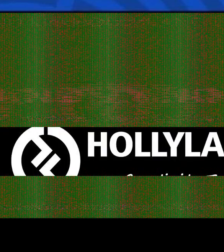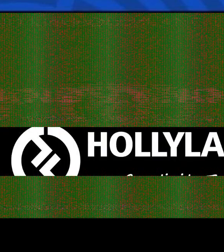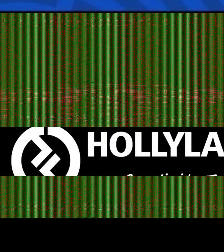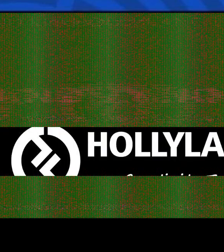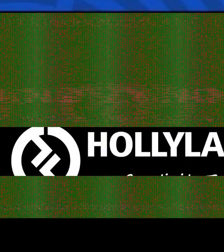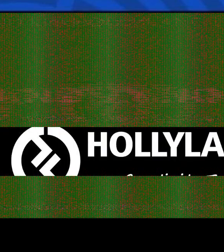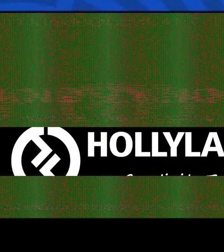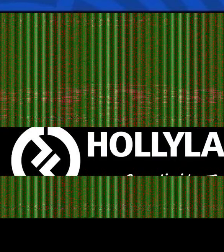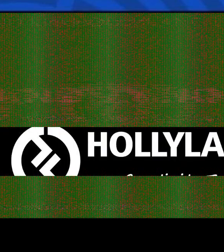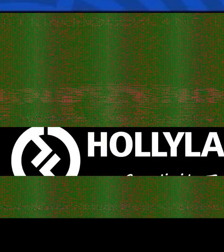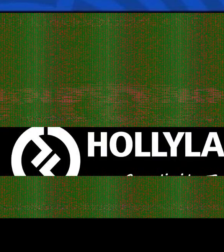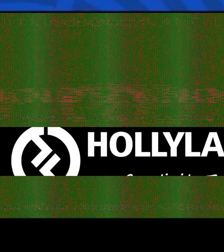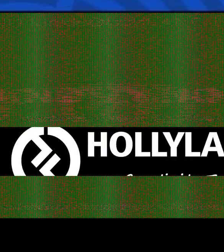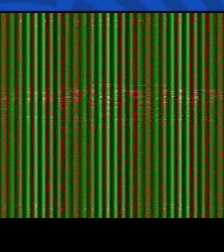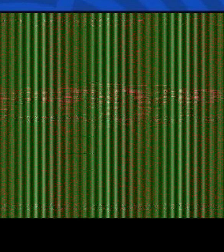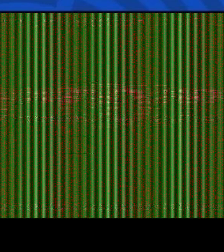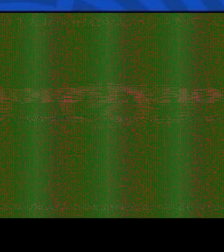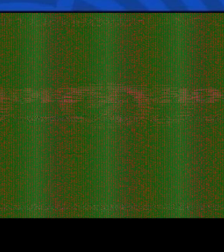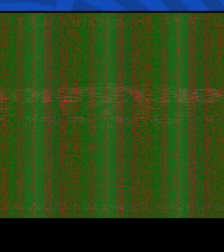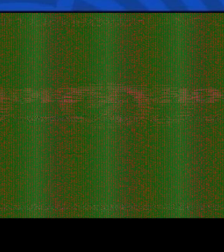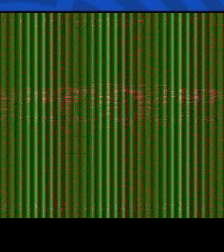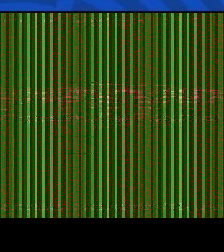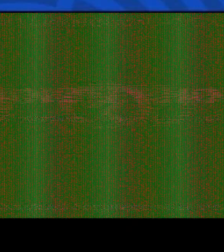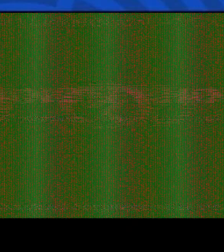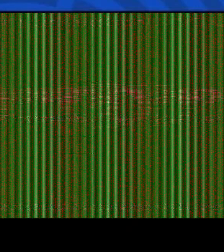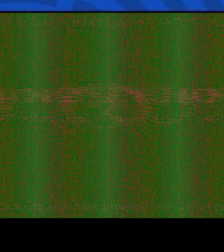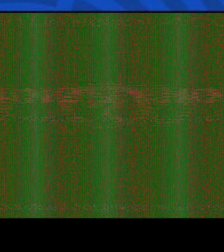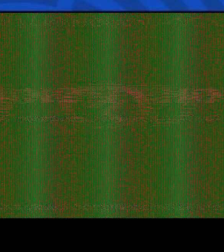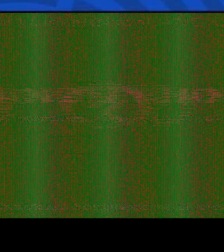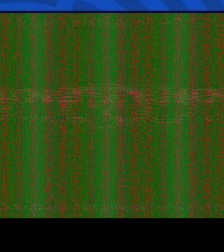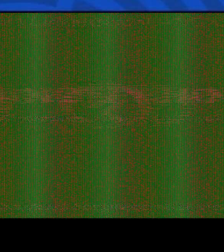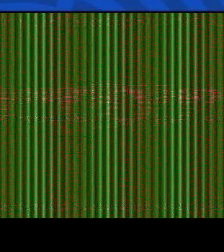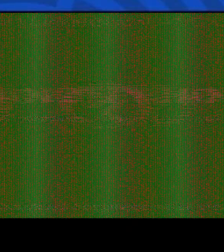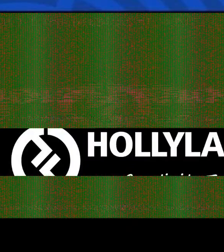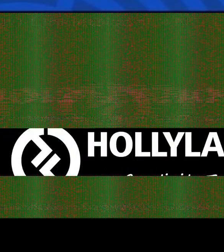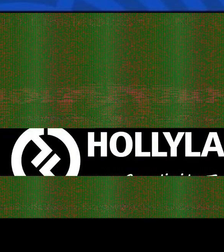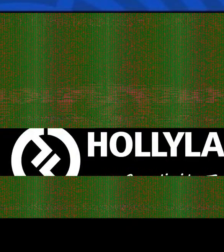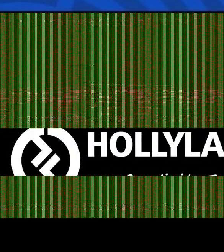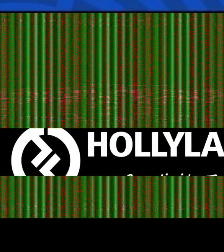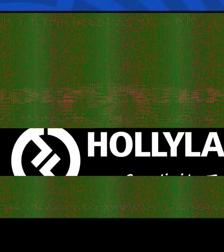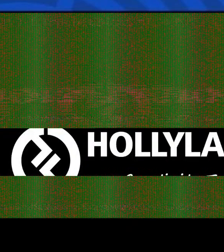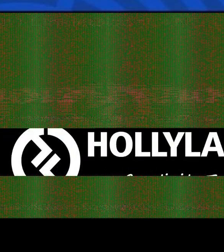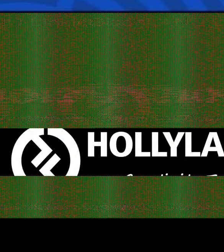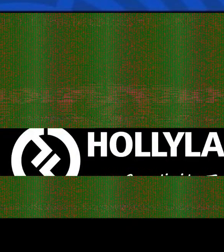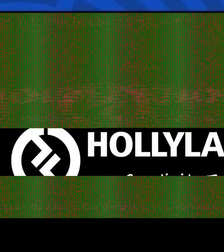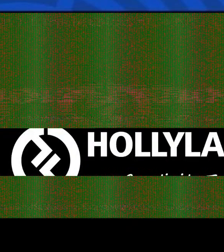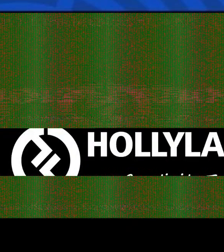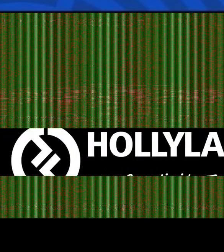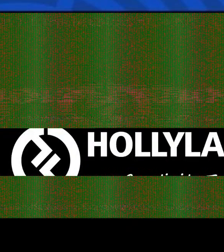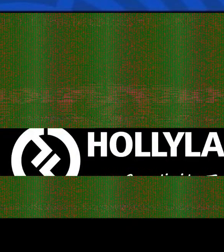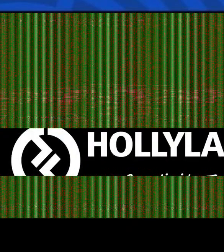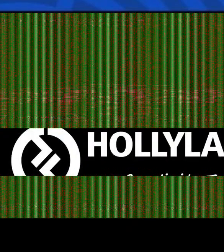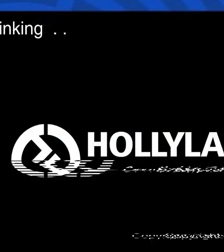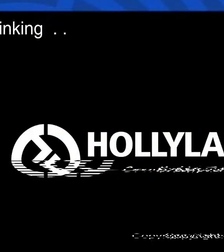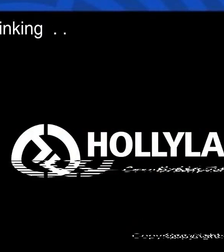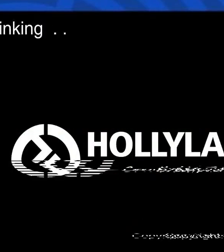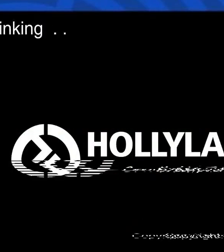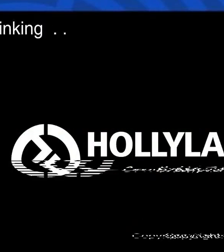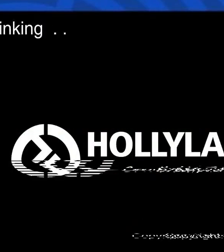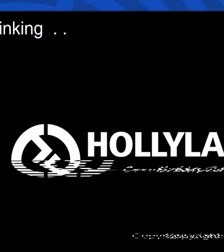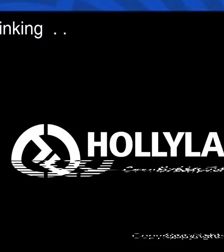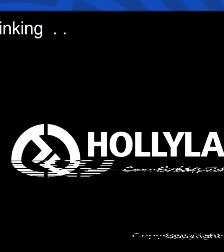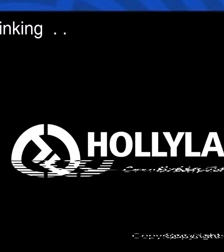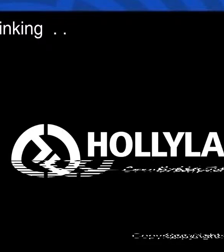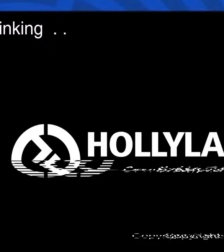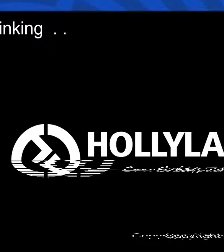Há pouco tempo atrás, há 1 ano e pouco, 2 anos atrás, nós levantamos 1.500 cotas de R$1.000. Nós não vamos fazer cotas,